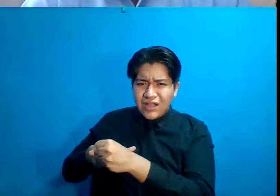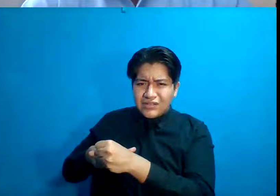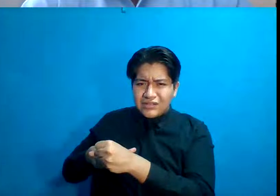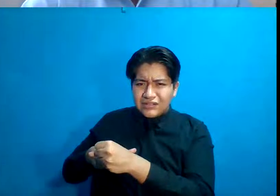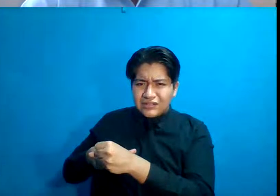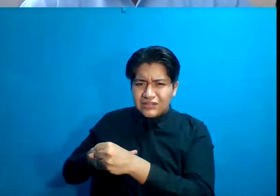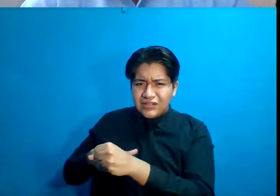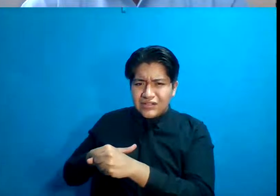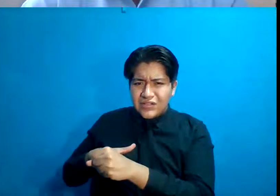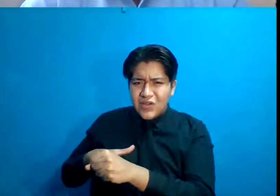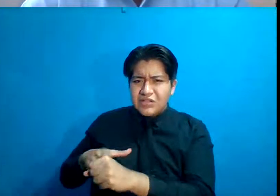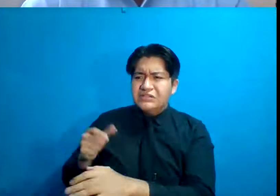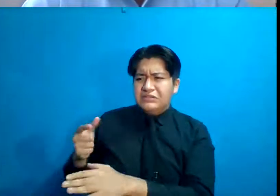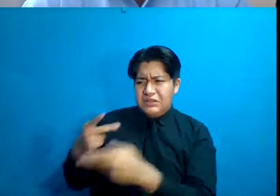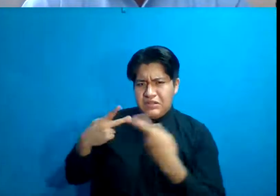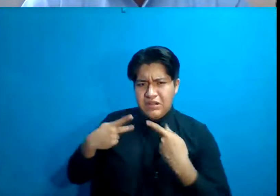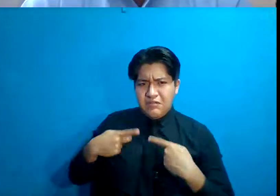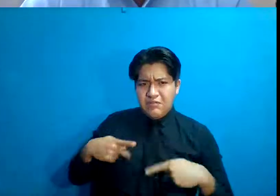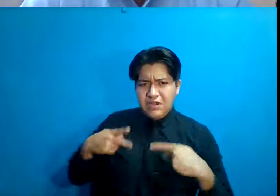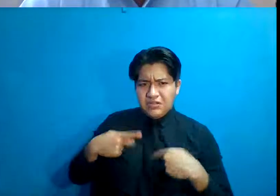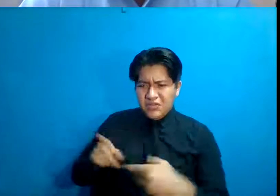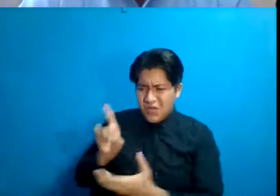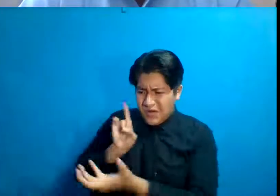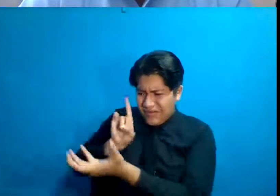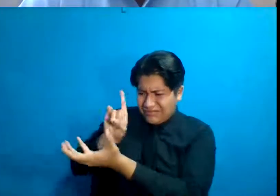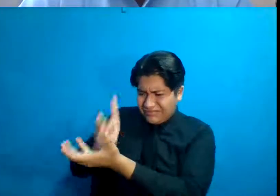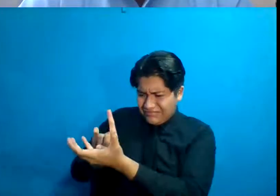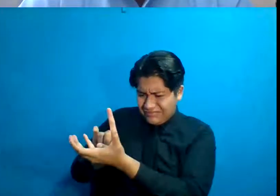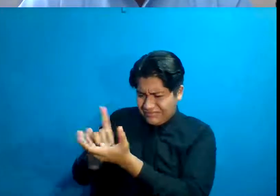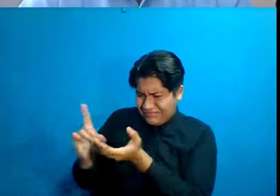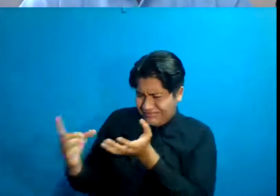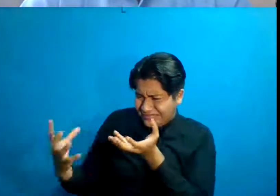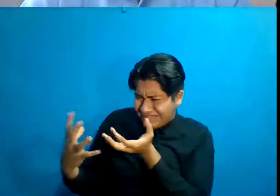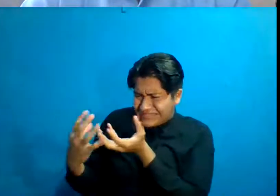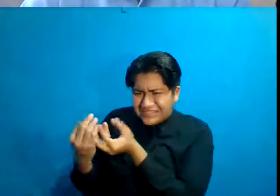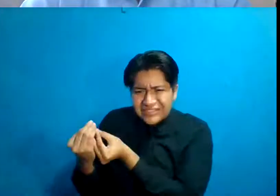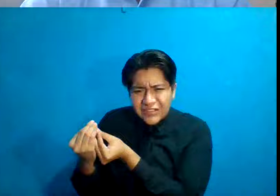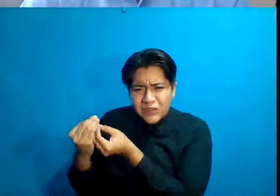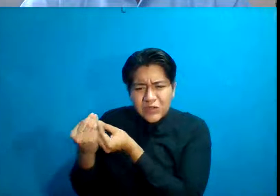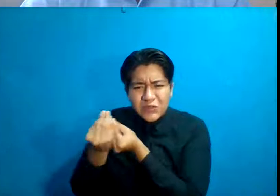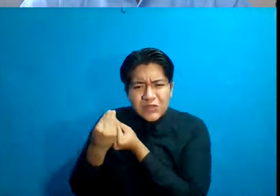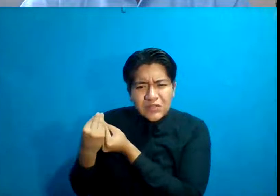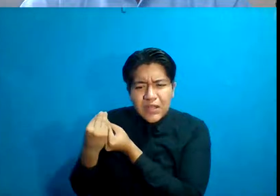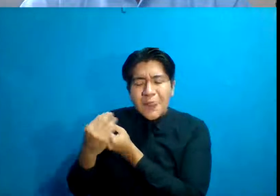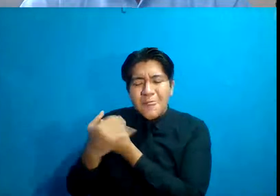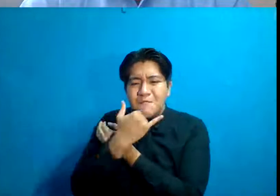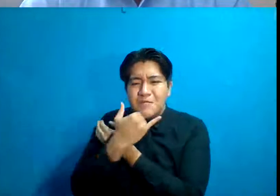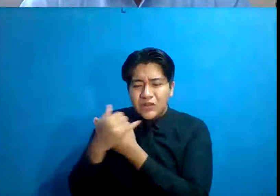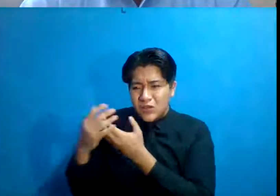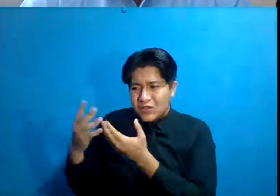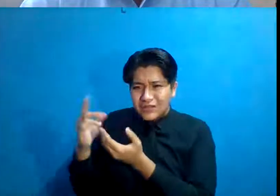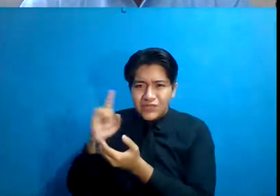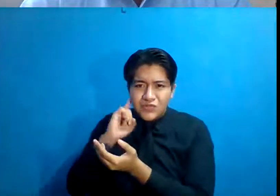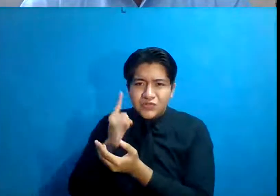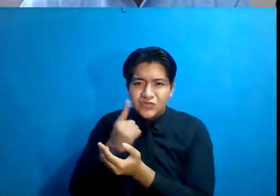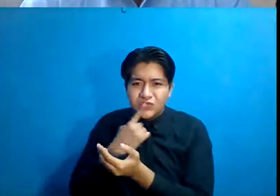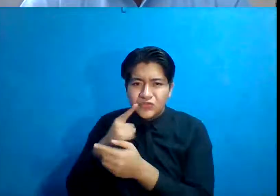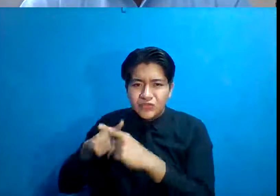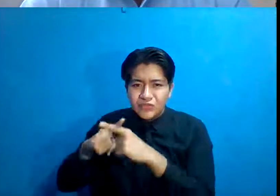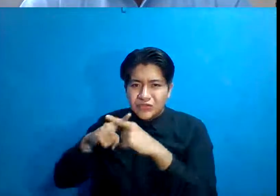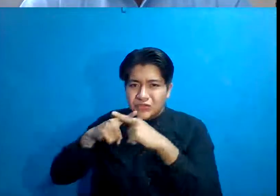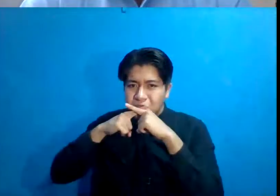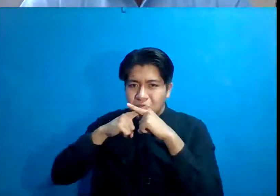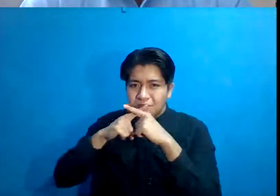aprender si no está al tanto o al lado, más bien al lado de un sordomudo. De